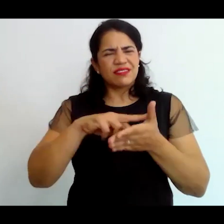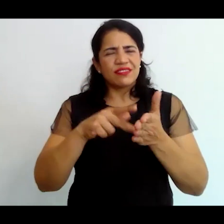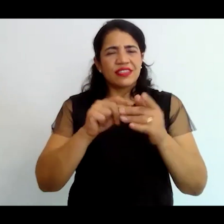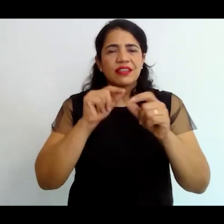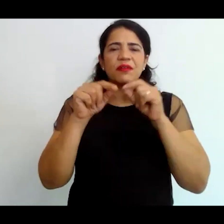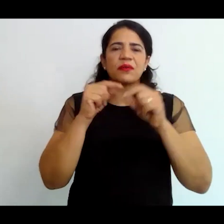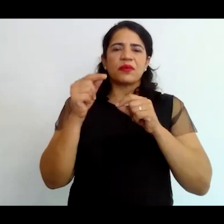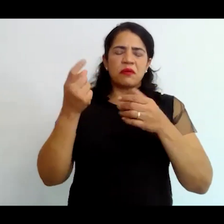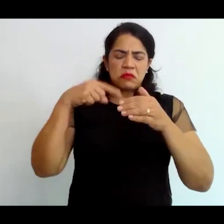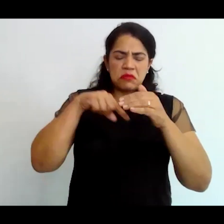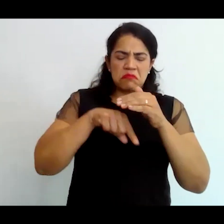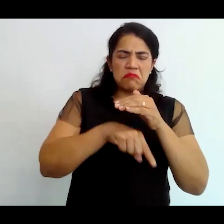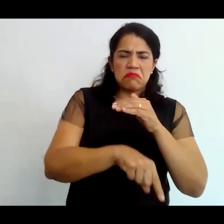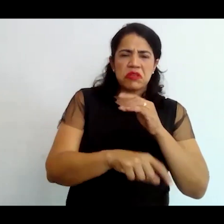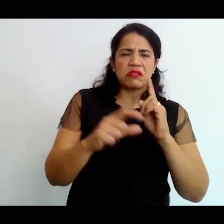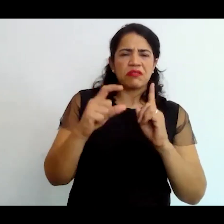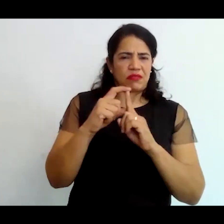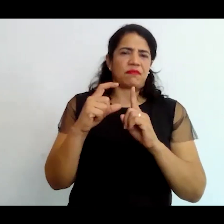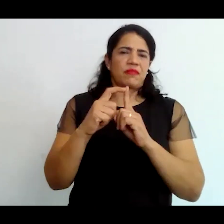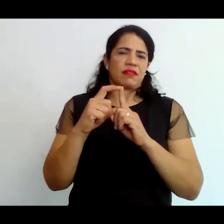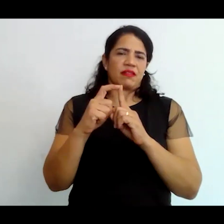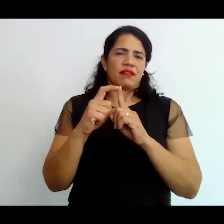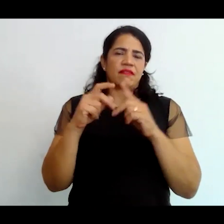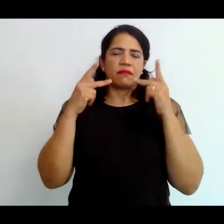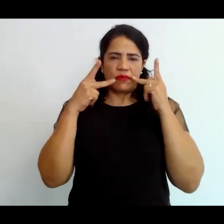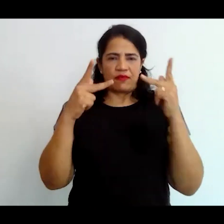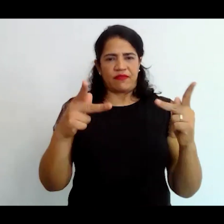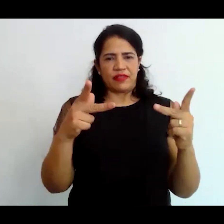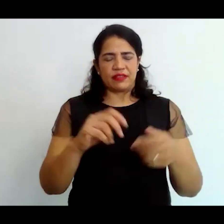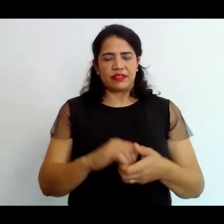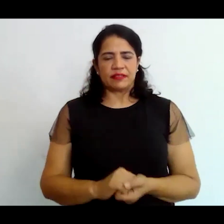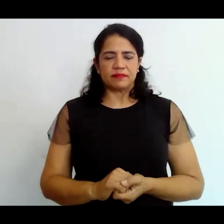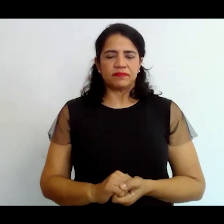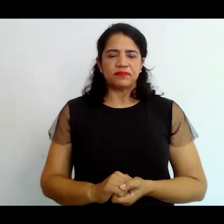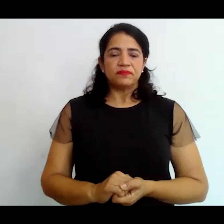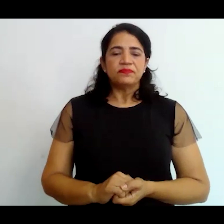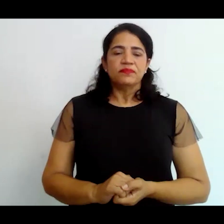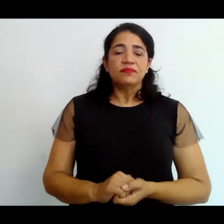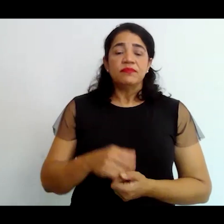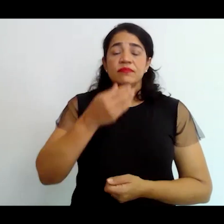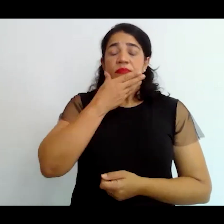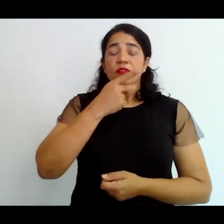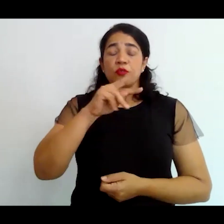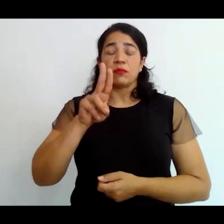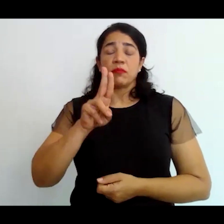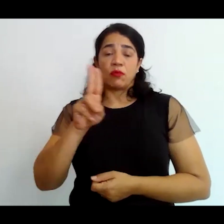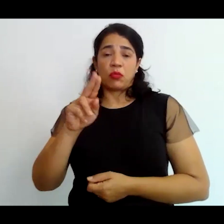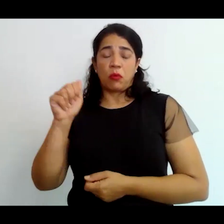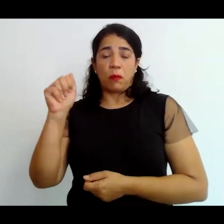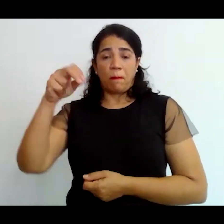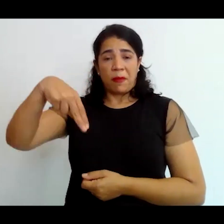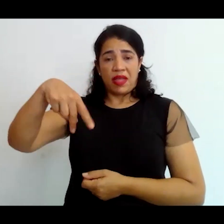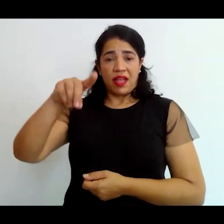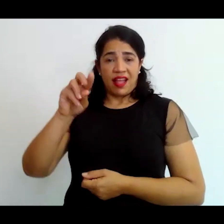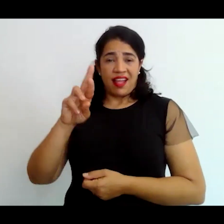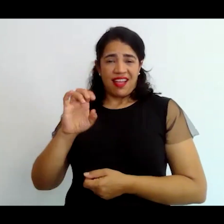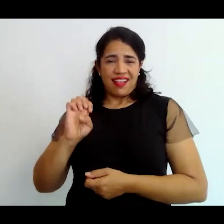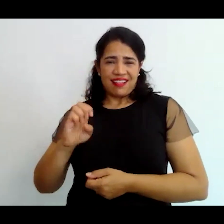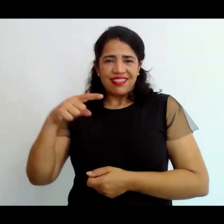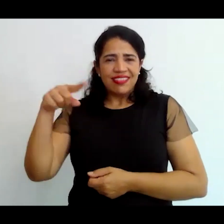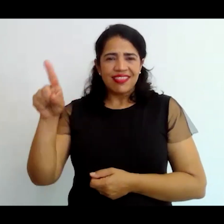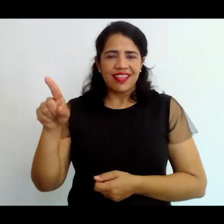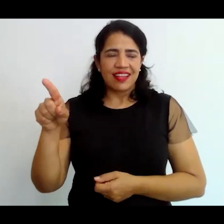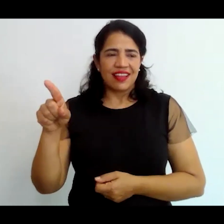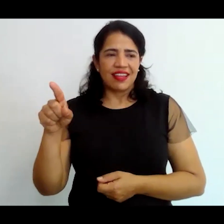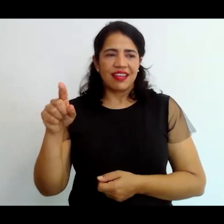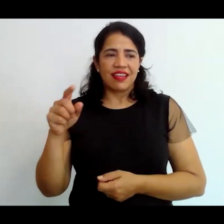falou que eles estão fazendo até as duas criancinhas, as duas gêmeas, né? Estão aprendendo a falar